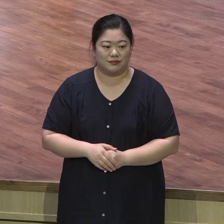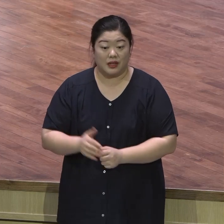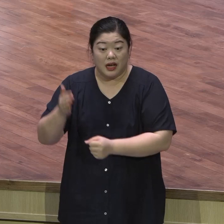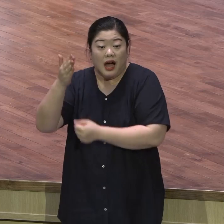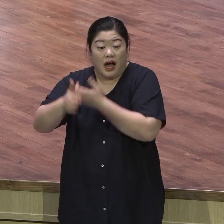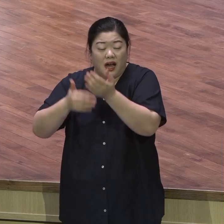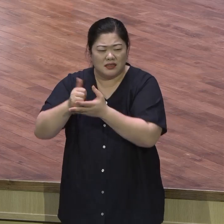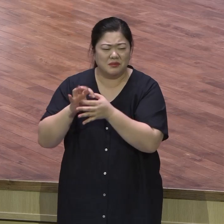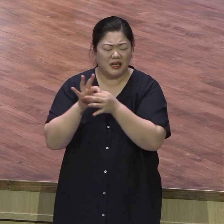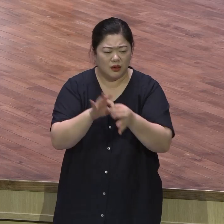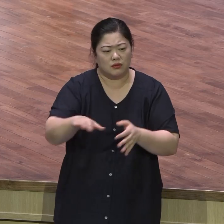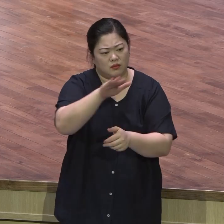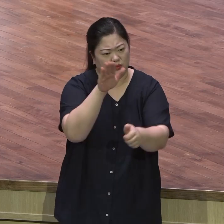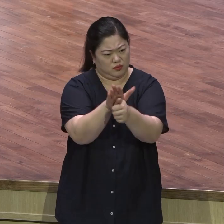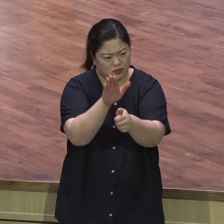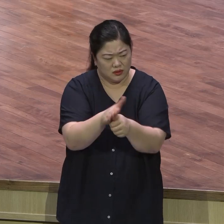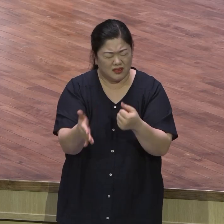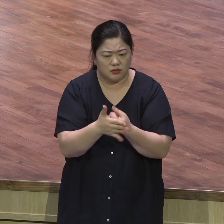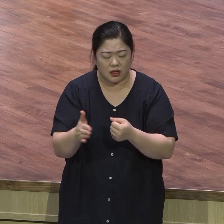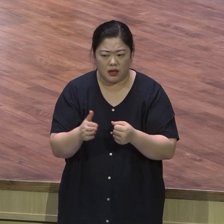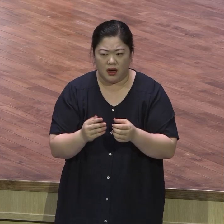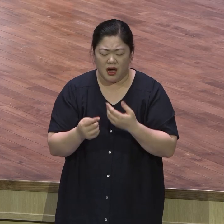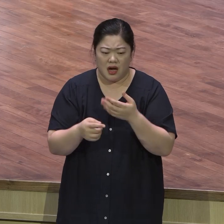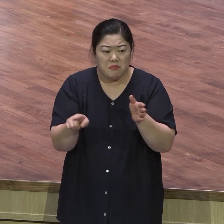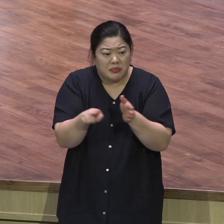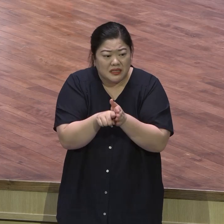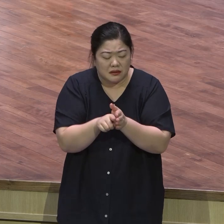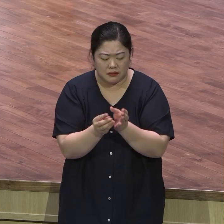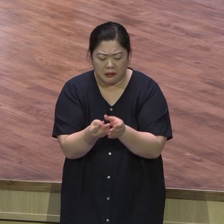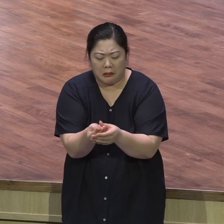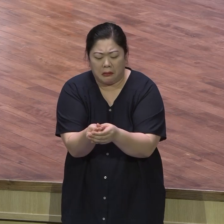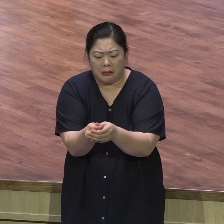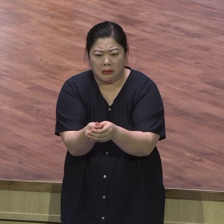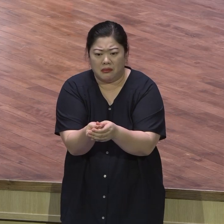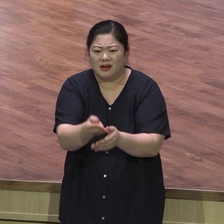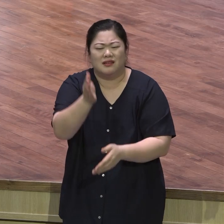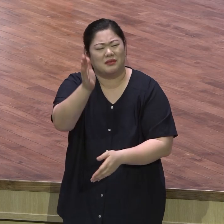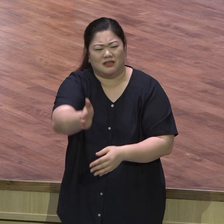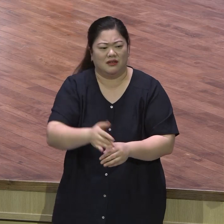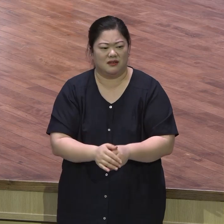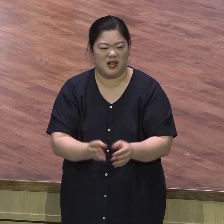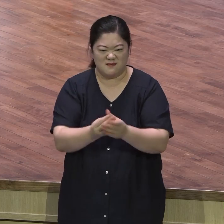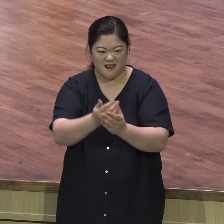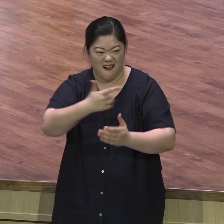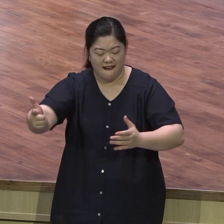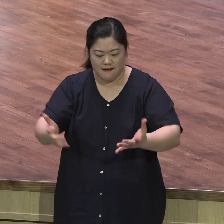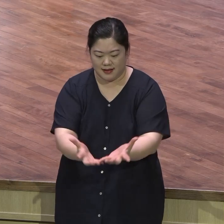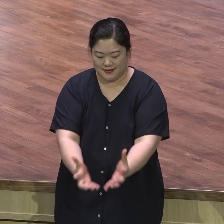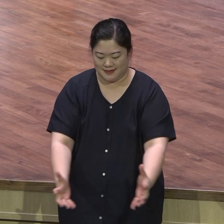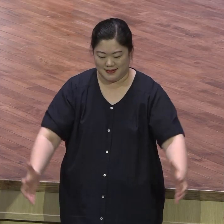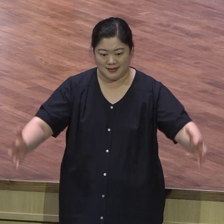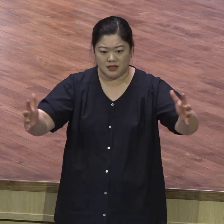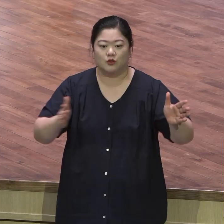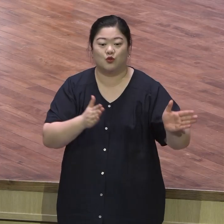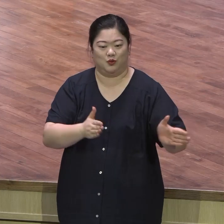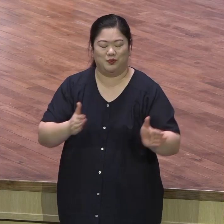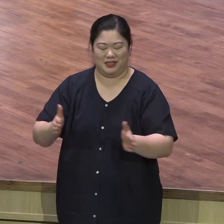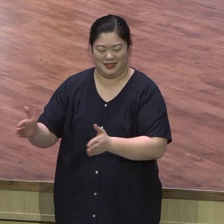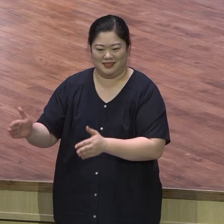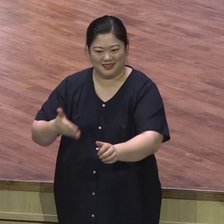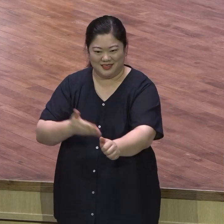채우리라 믿음의 그릇 믿음의 입이 커야지 영계 모든